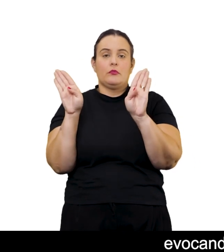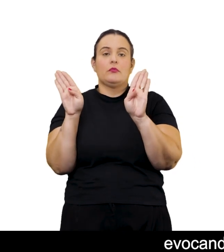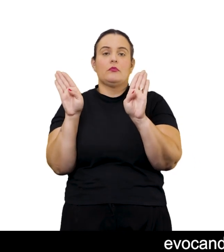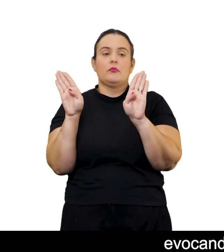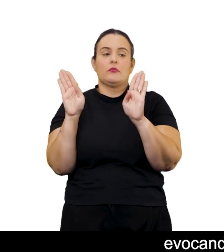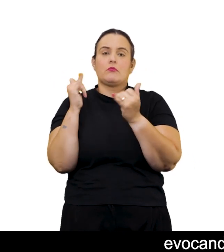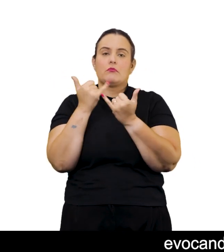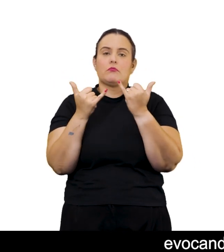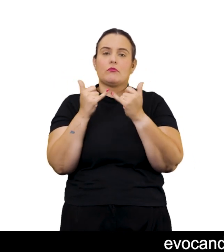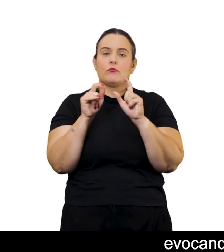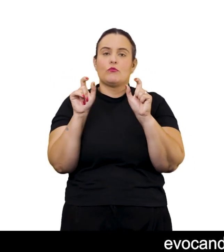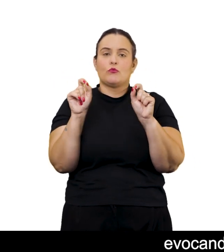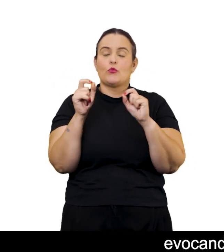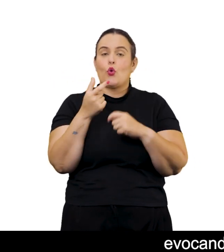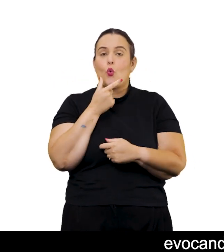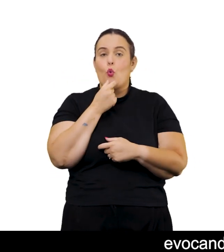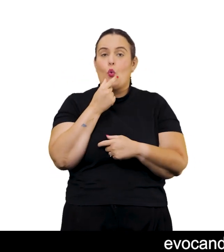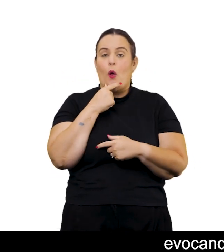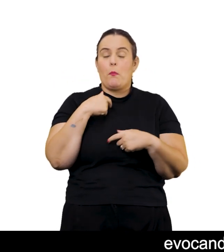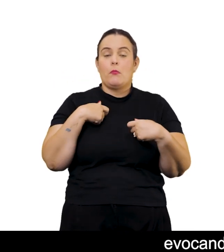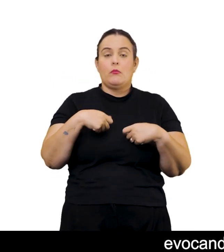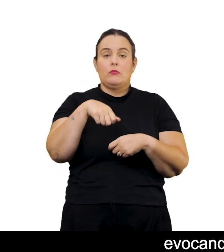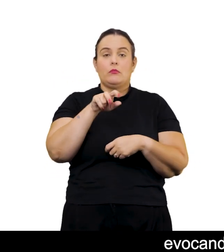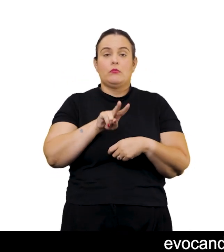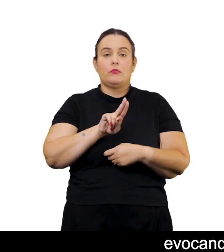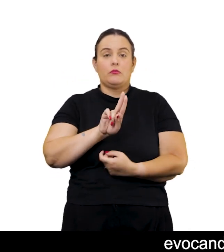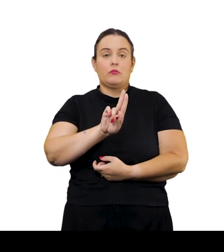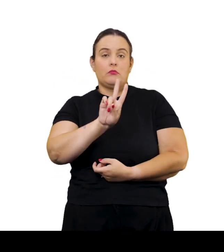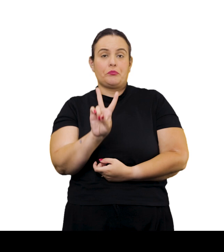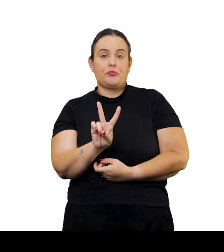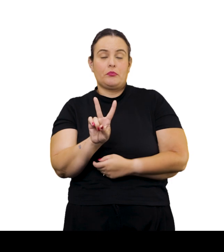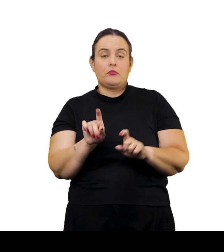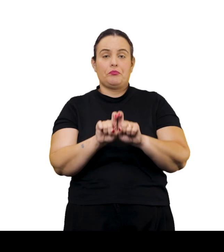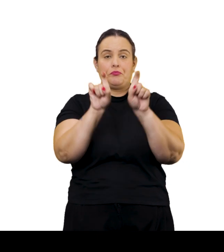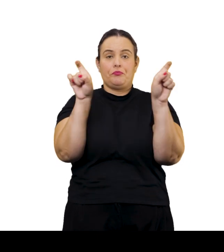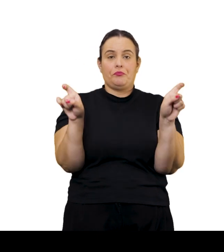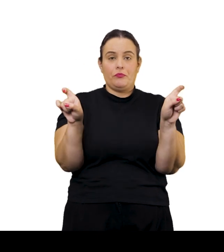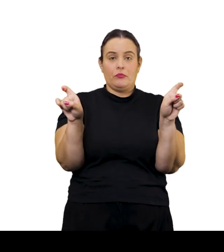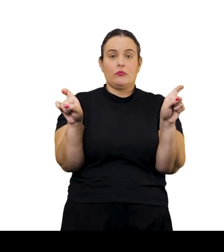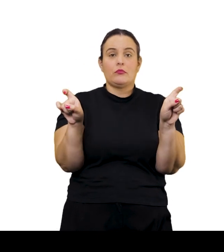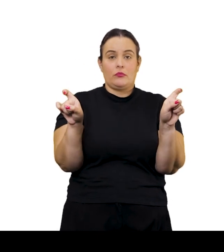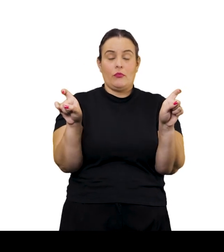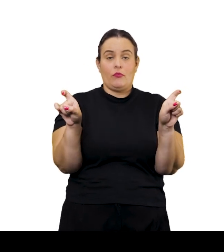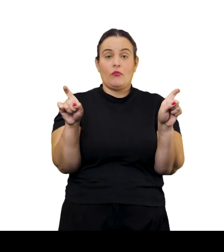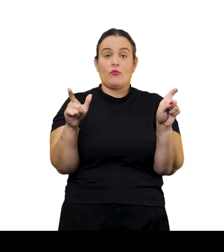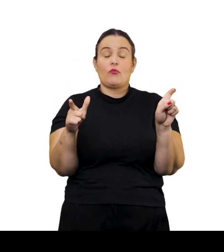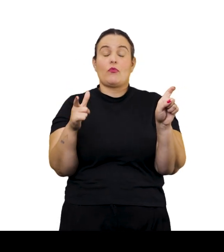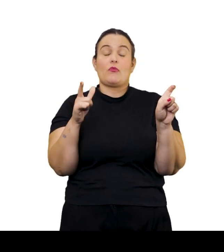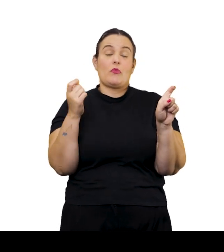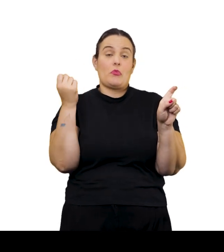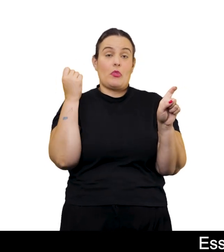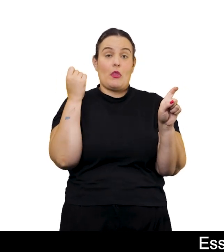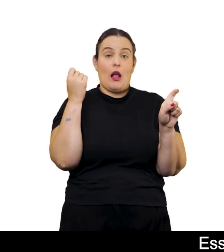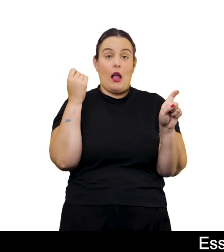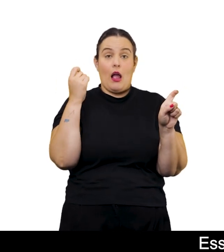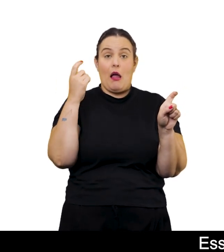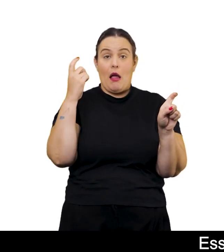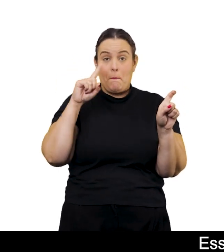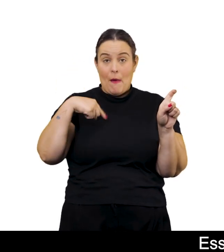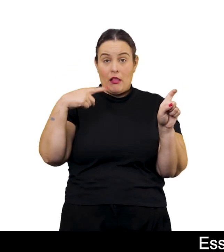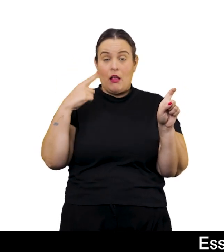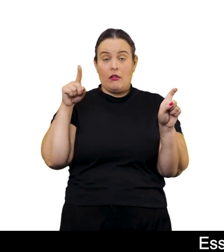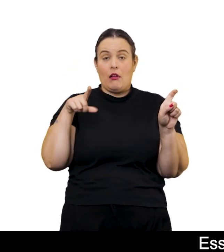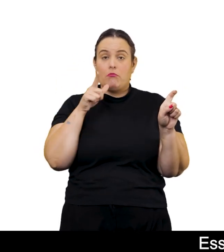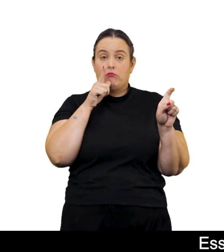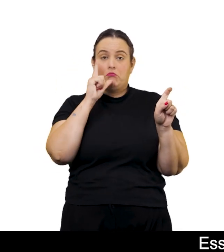opostas, evocando a imagem de um homem deitado com as pernas abertas, sendo a fruta uma alusão a seu sexo. Essas